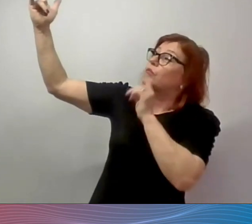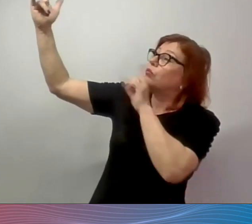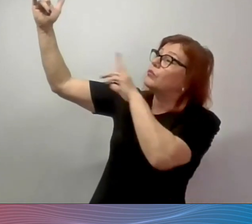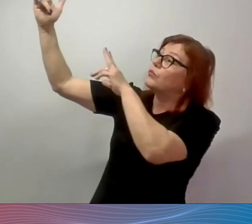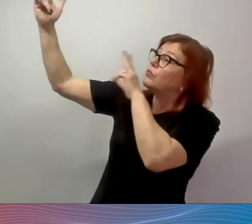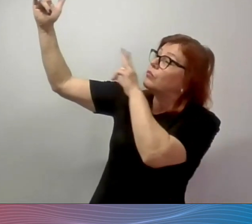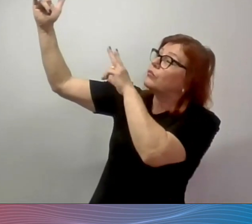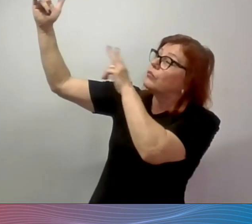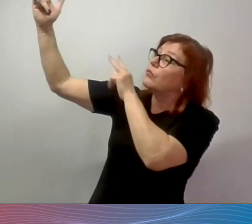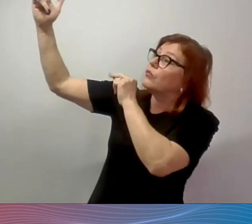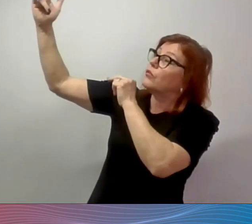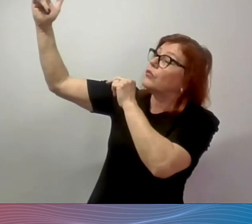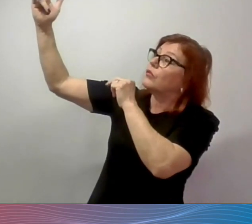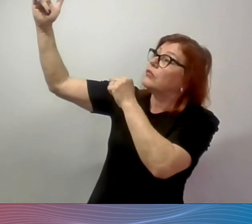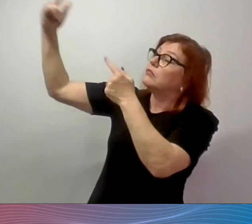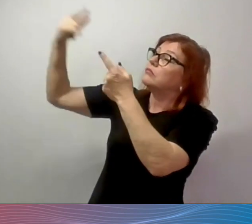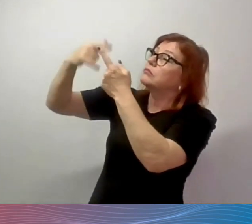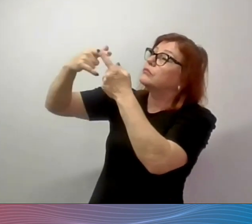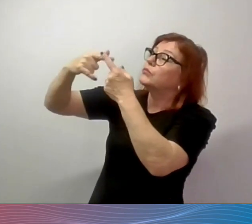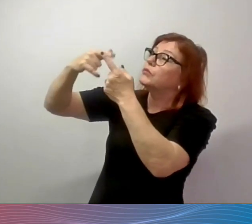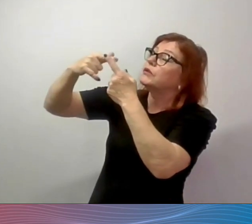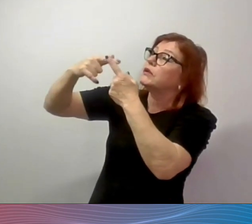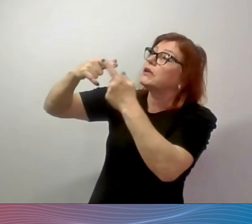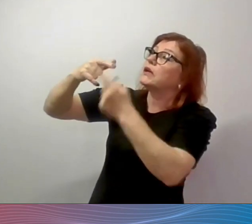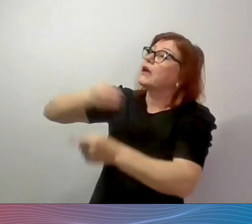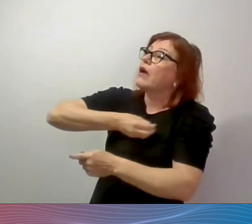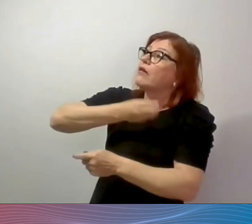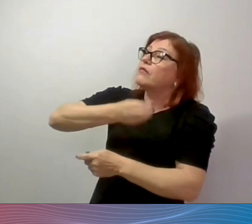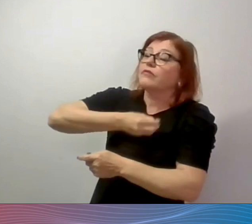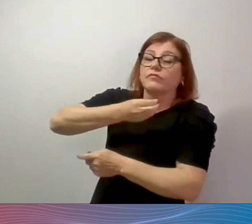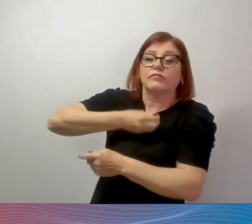Because love is God's essence. O amor é a sua